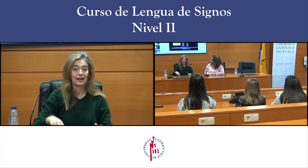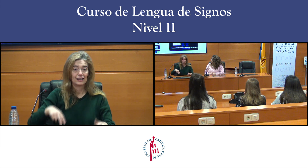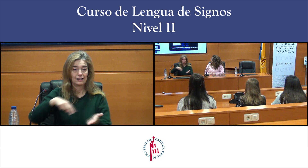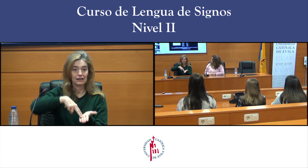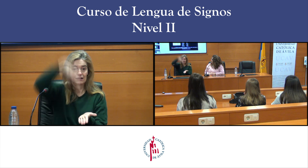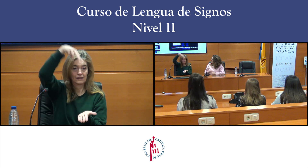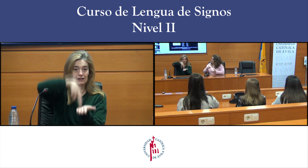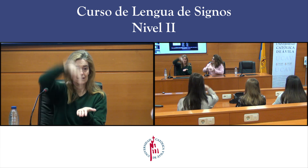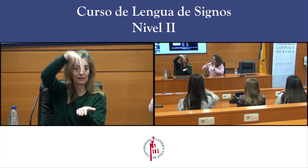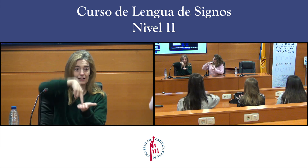saltar